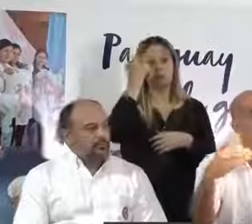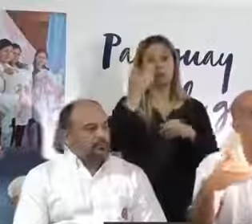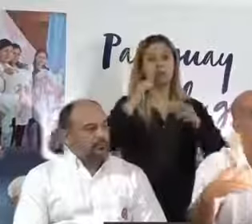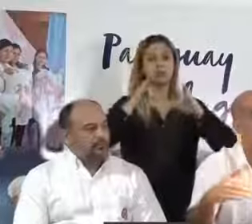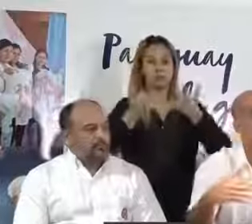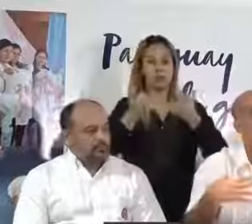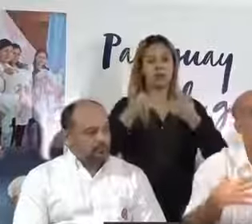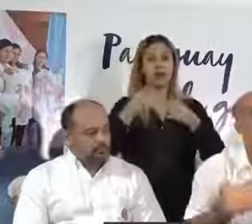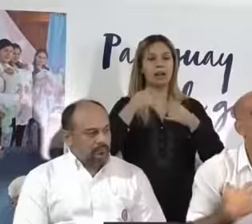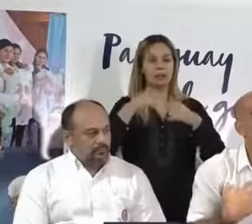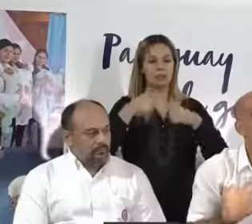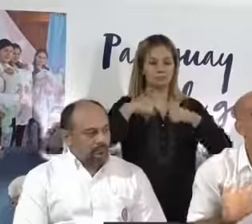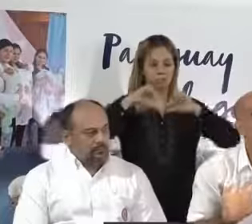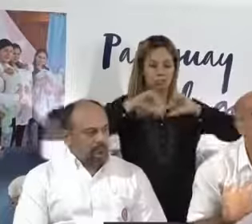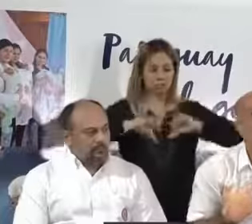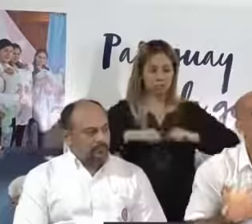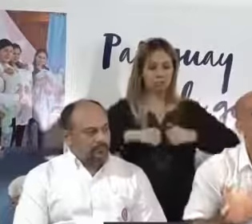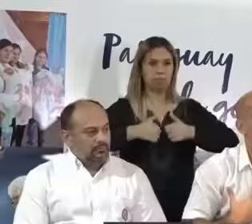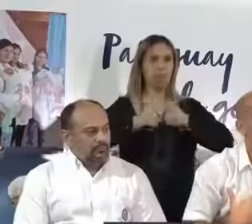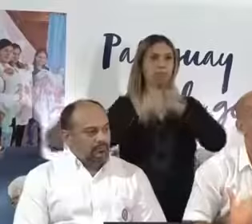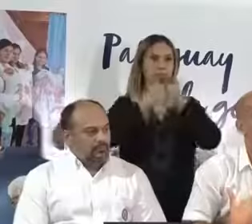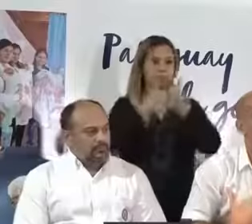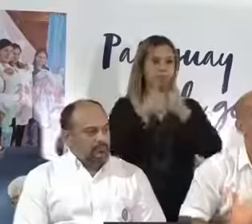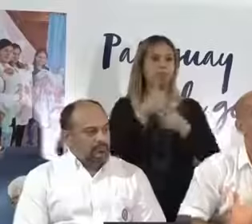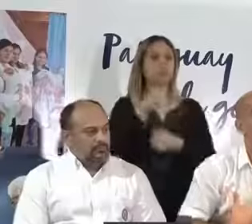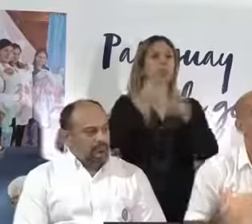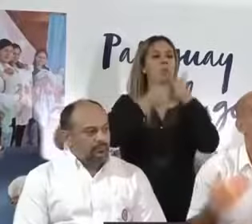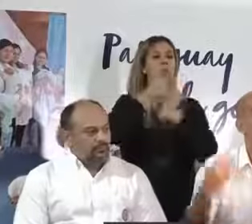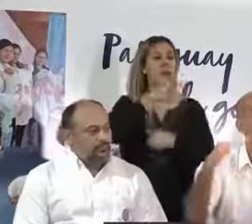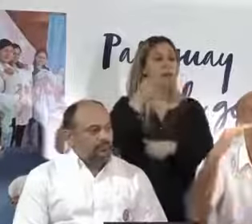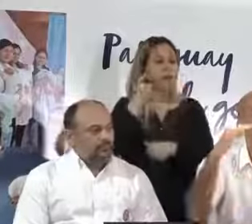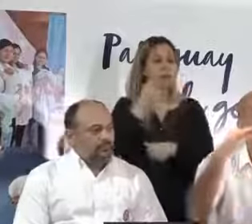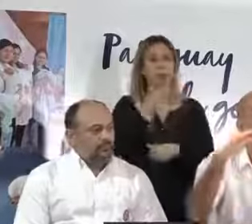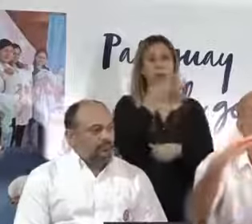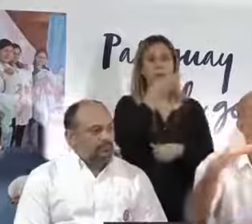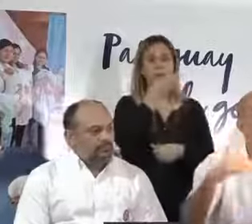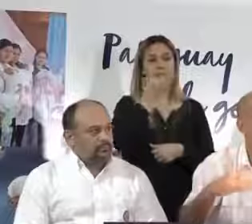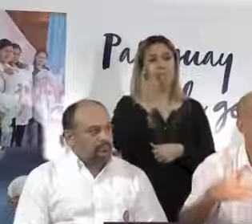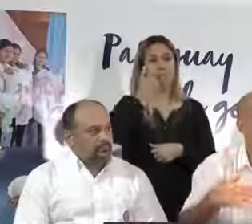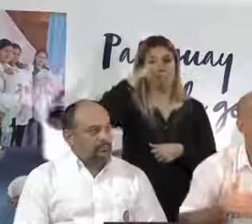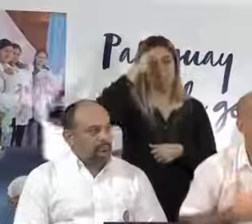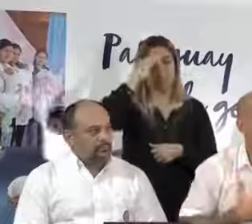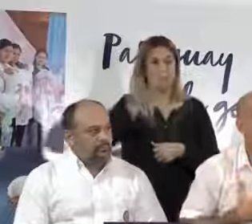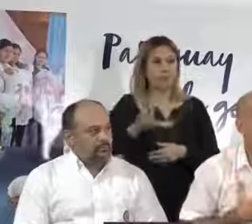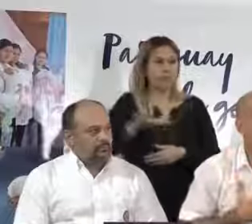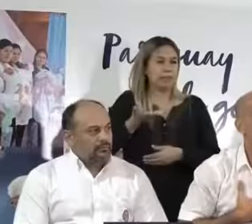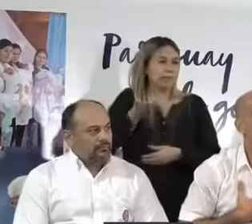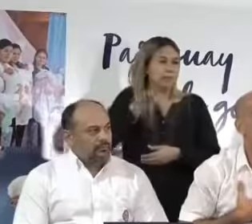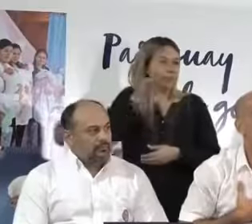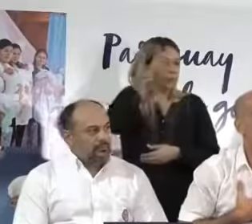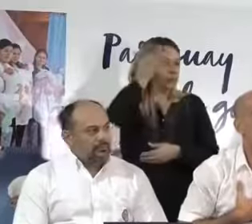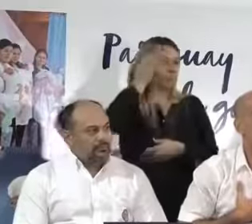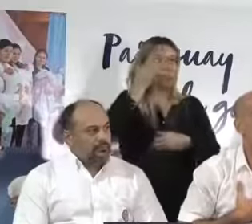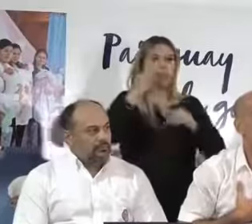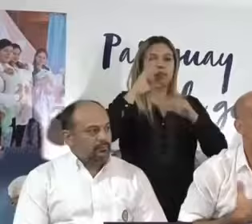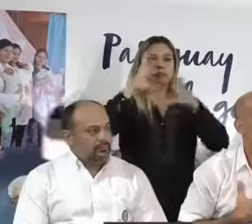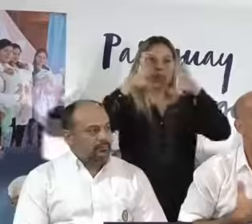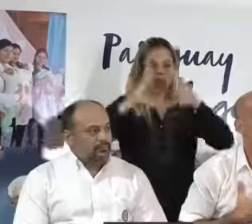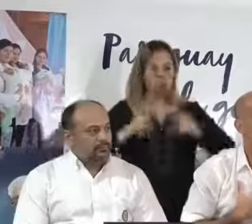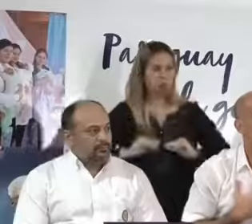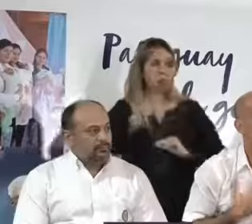una versión grave. ¿Qué es una versión grave de la enfermedad? Cuando uno tiene fiebre alta sostenida y tiene dificultad para